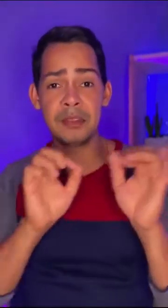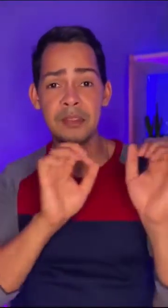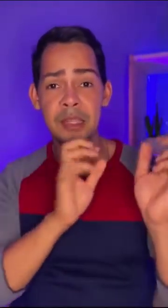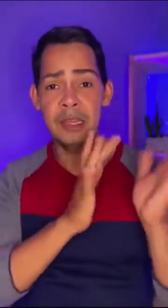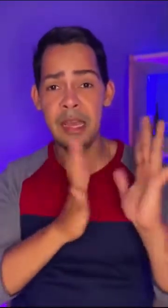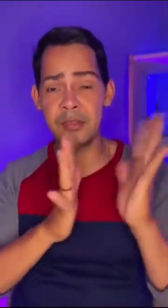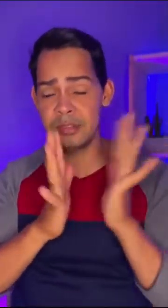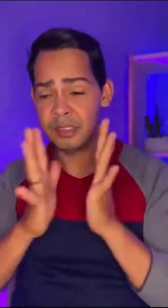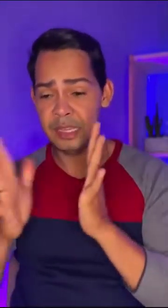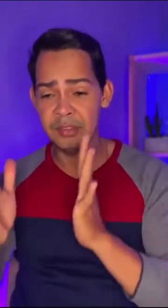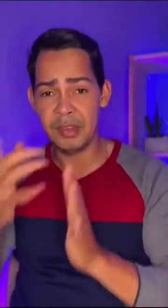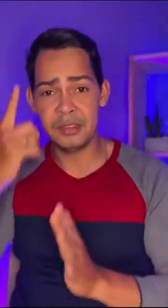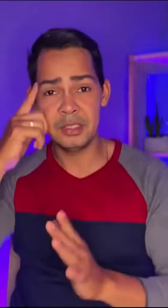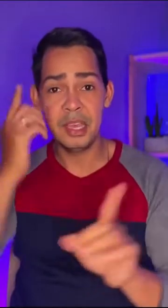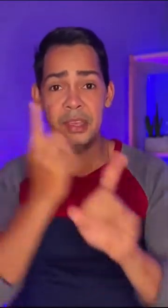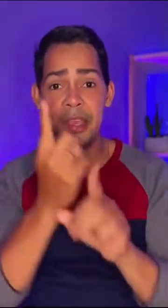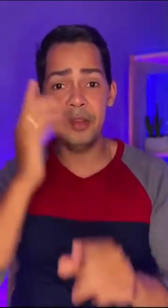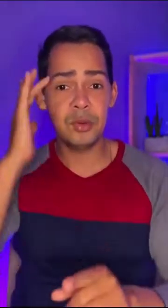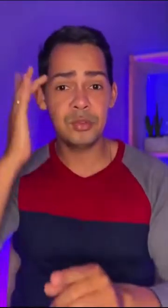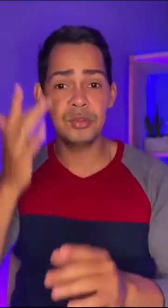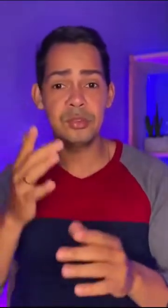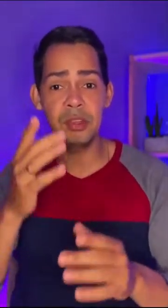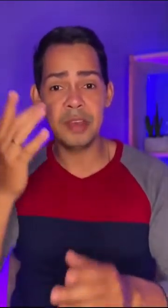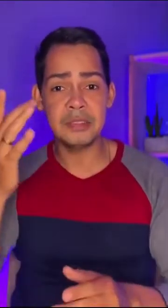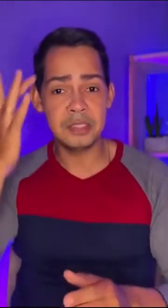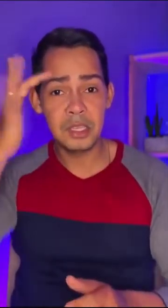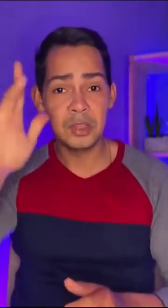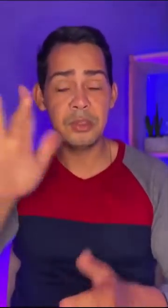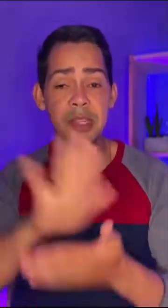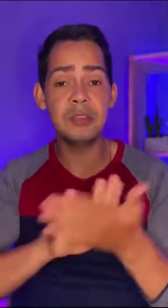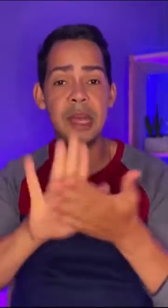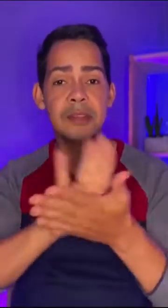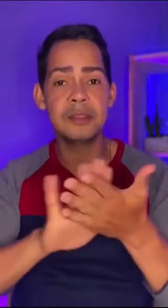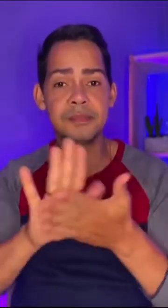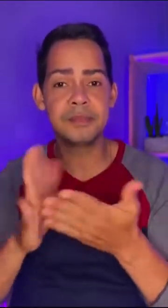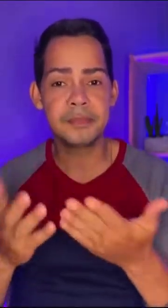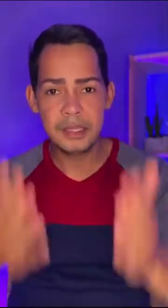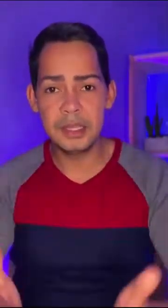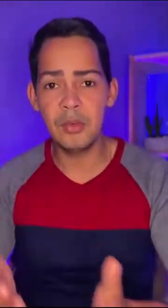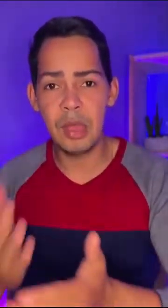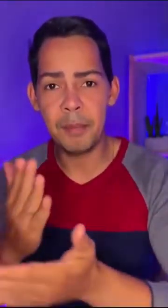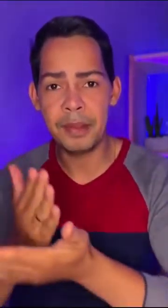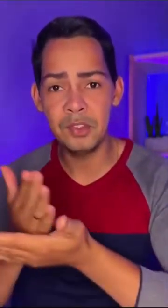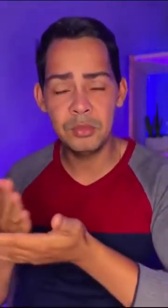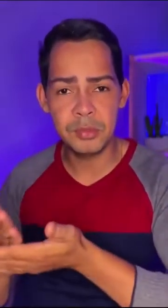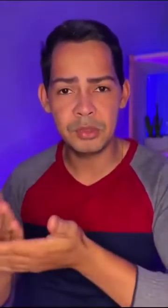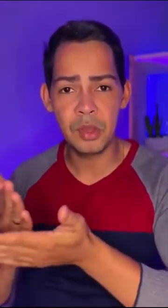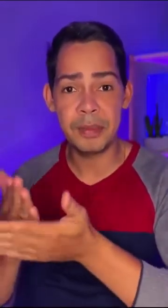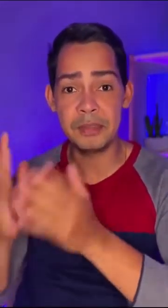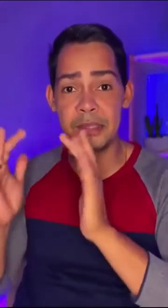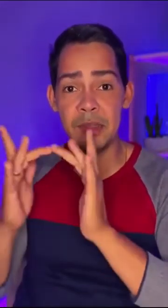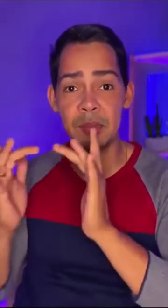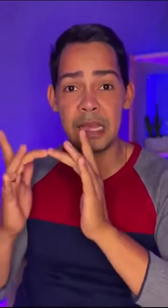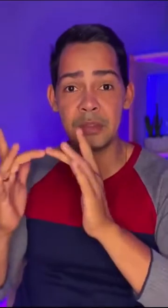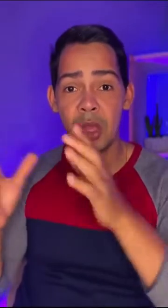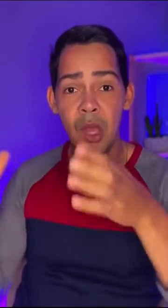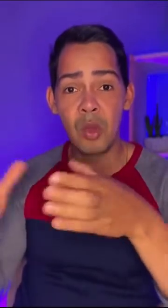vezes eu treinava os sinais, falava assim, e aí eu encontro o surdo, ele fala assim, não entendo nada. Então, a partir do momento que eu passei a ter contato com